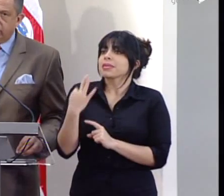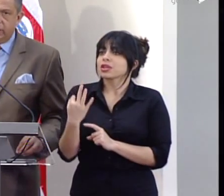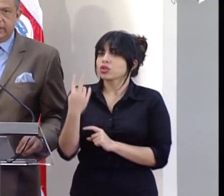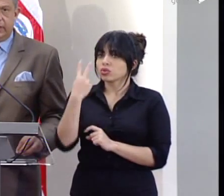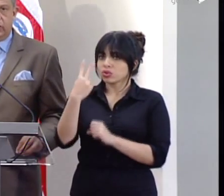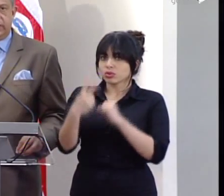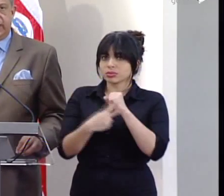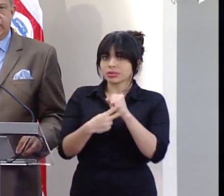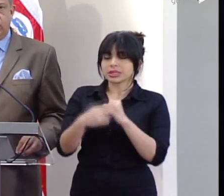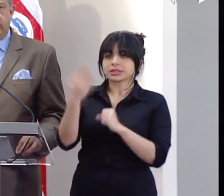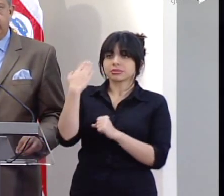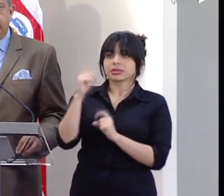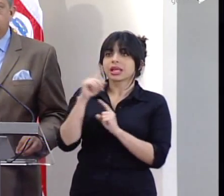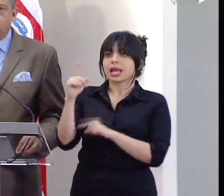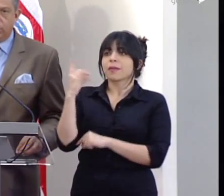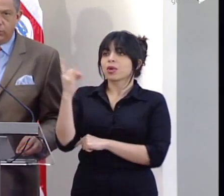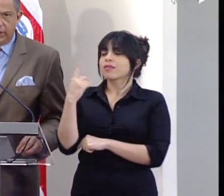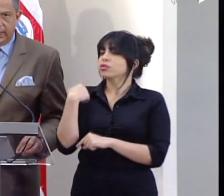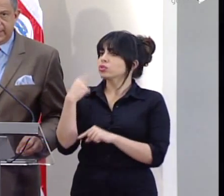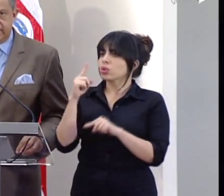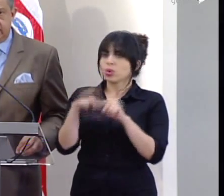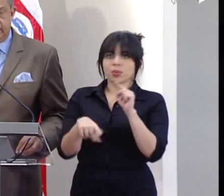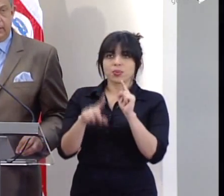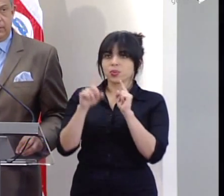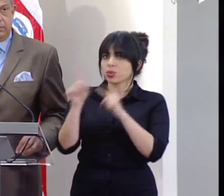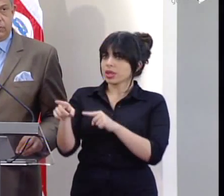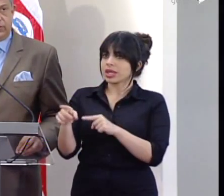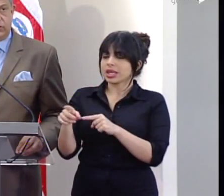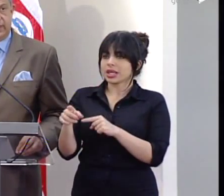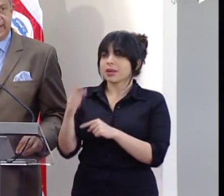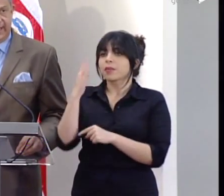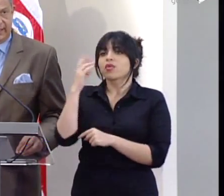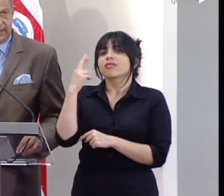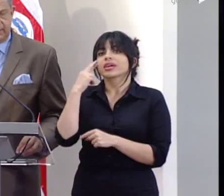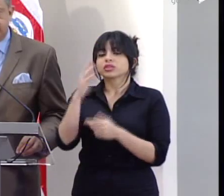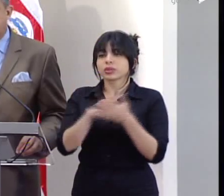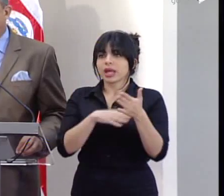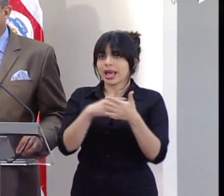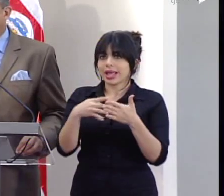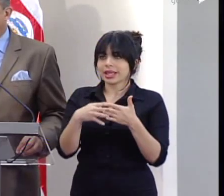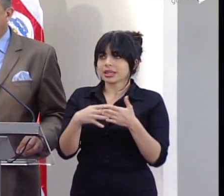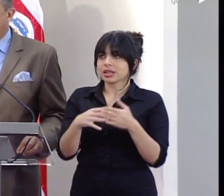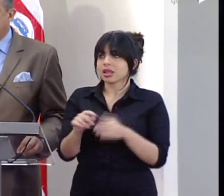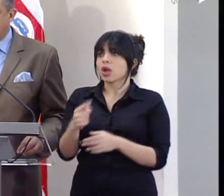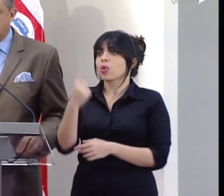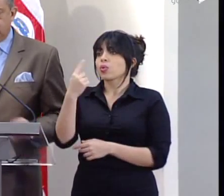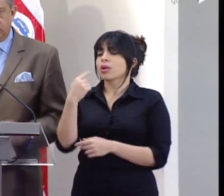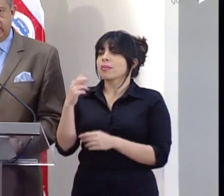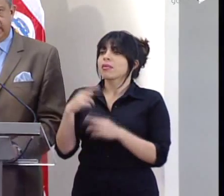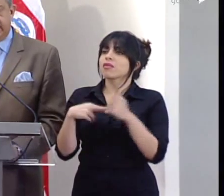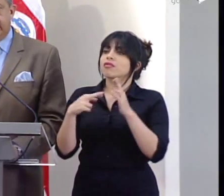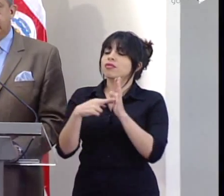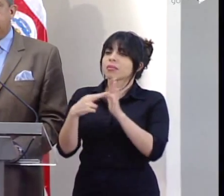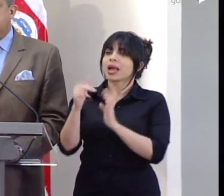2 ocasiones anteriores a ir a Bolivia y yo no pude asistir por razones de agenda. En una de ellas me representó doña Ana Elena